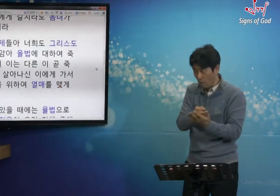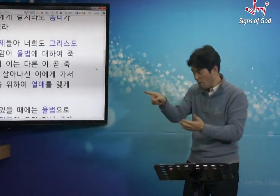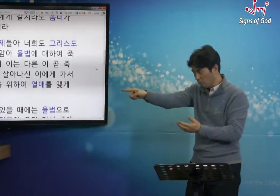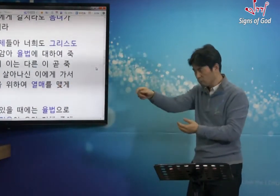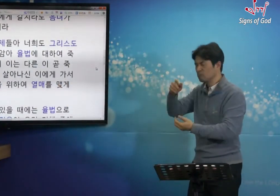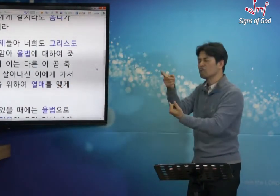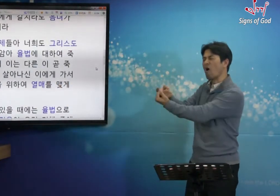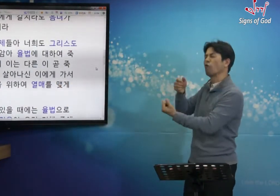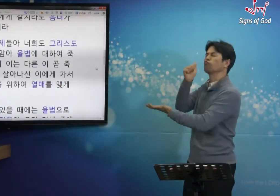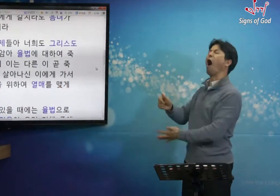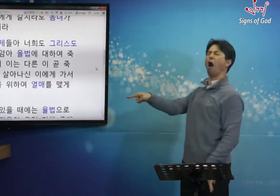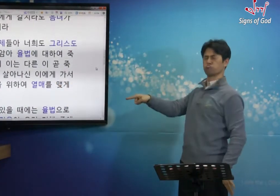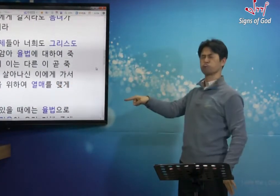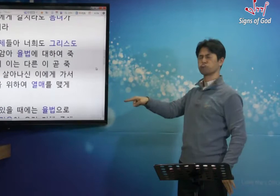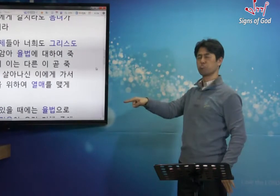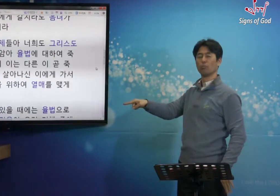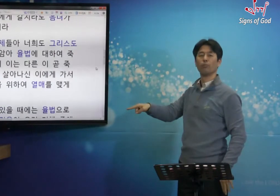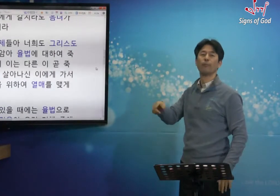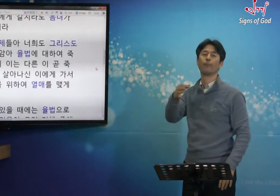살아나신 이에게 가면